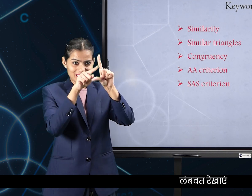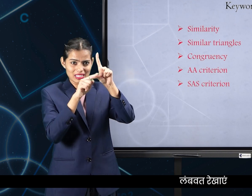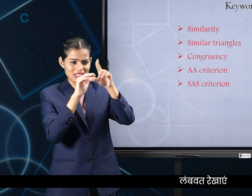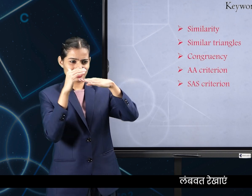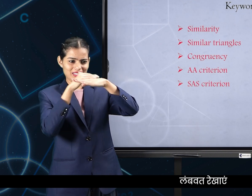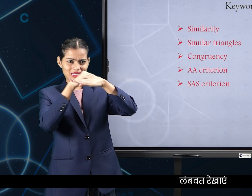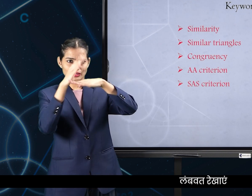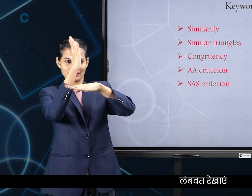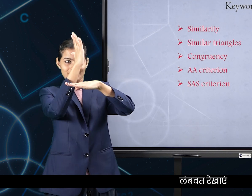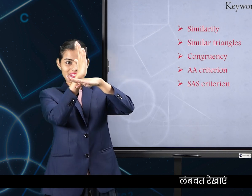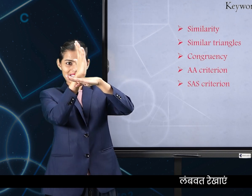लंबावत रेखाएं,